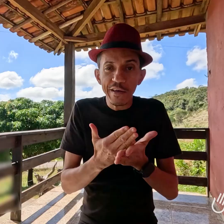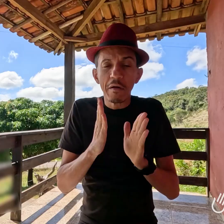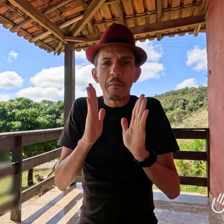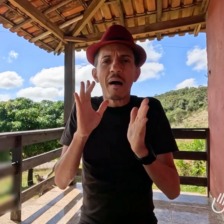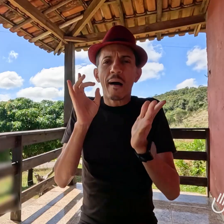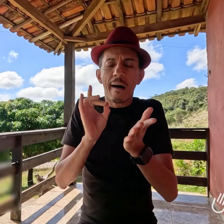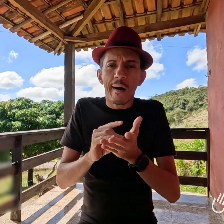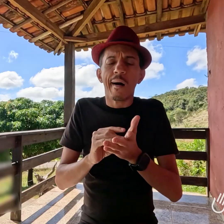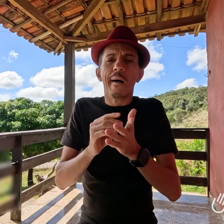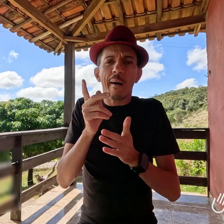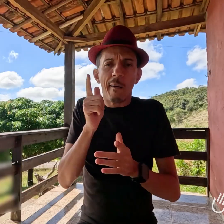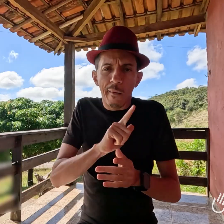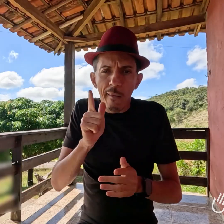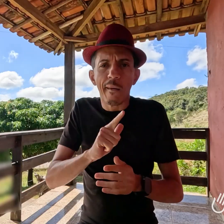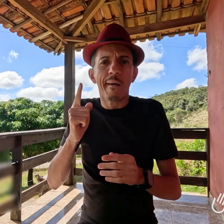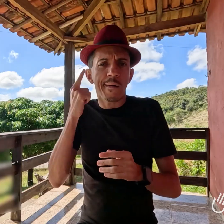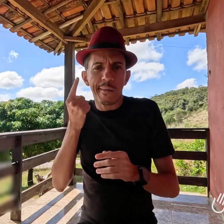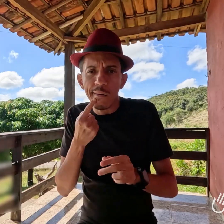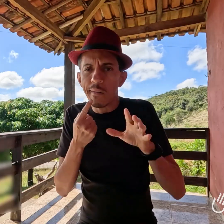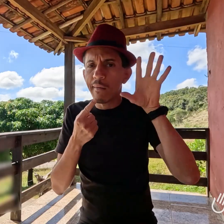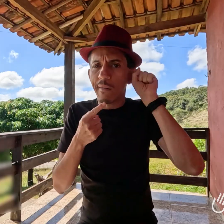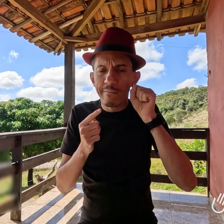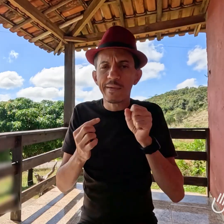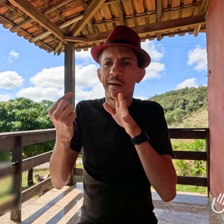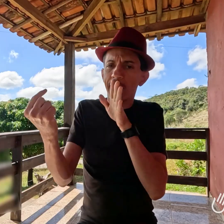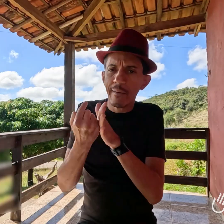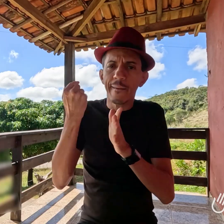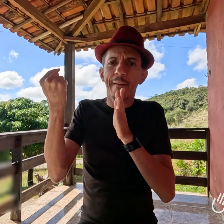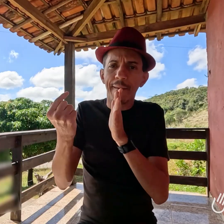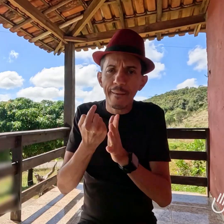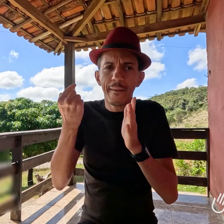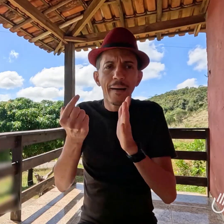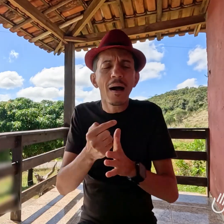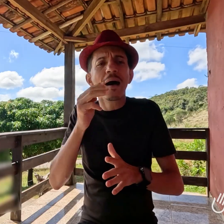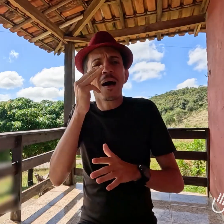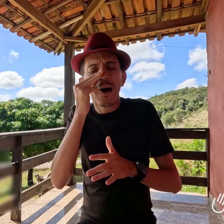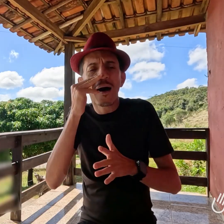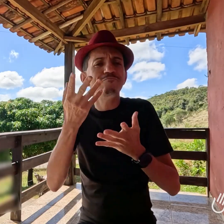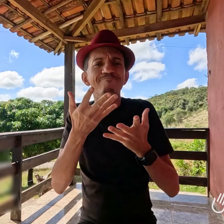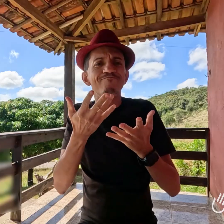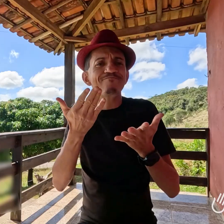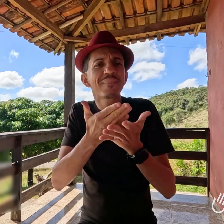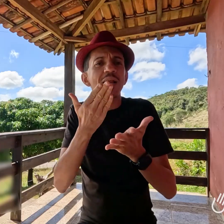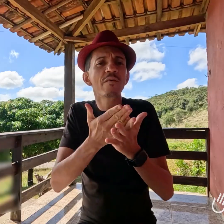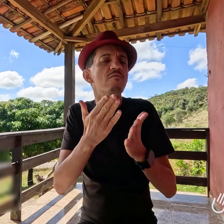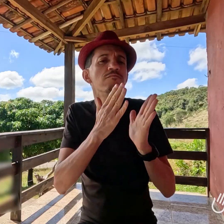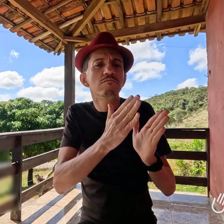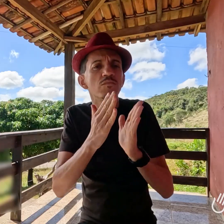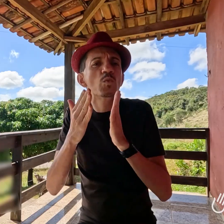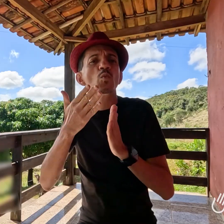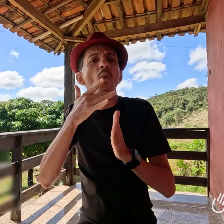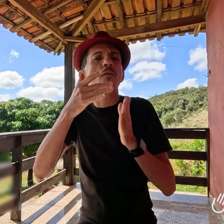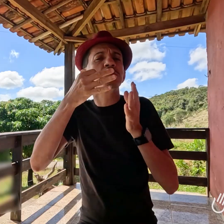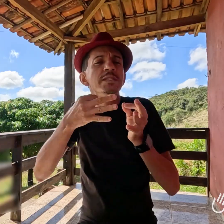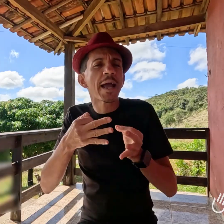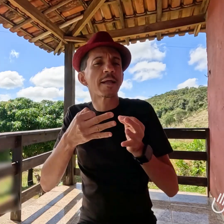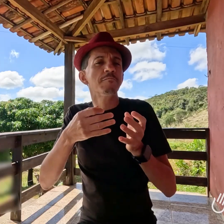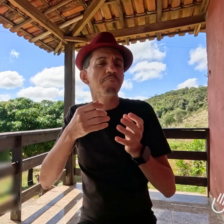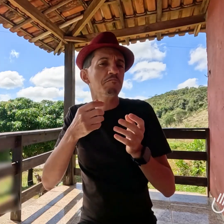ou talvez ainda todos, mas constantemente surdos e ouvintes têm feito contato com a gente, ou diretamente comigo,